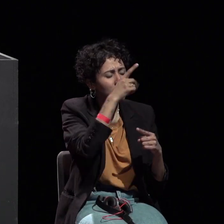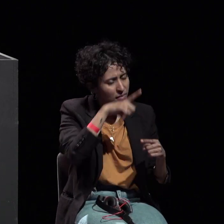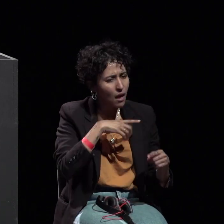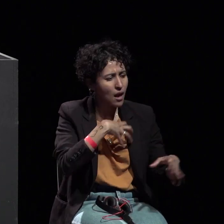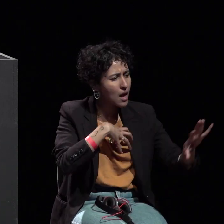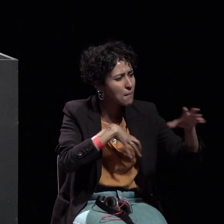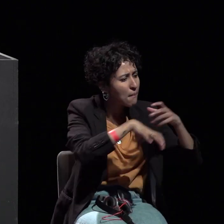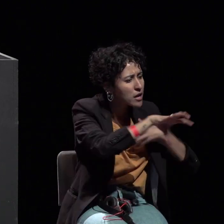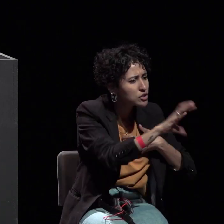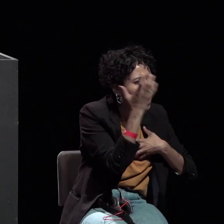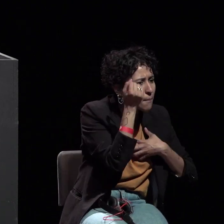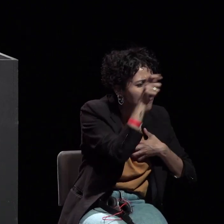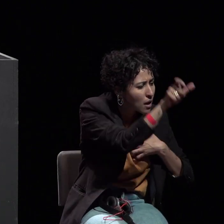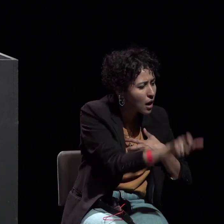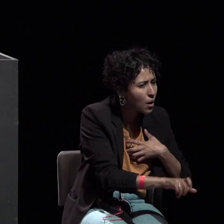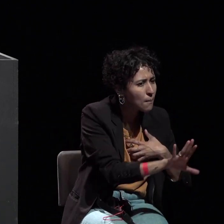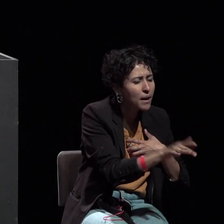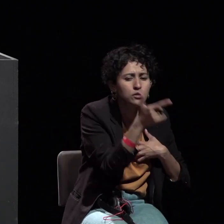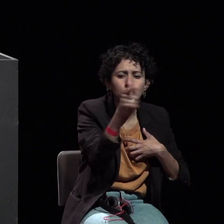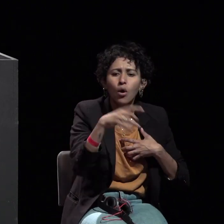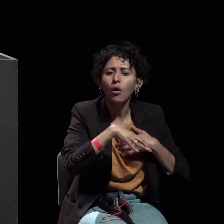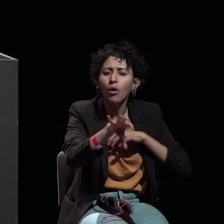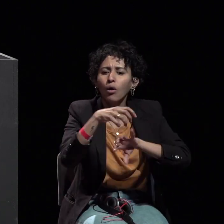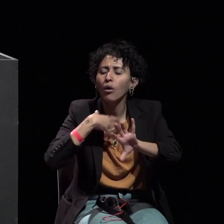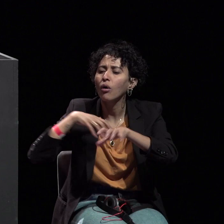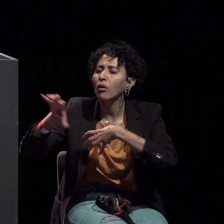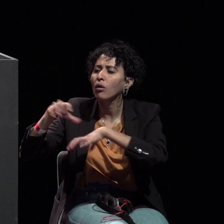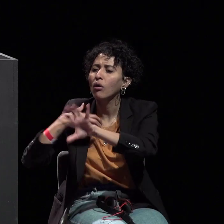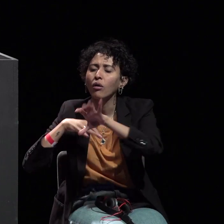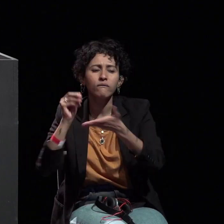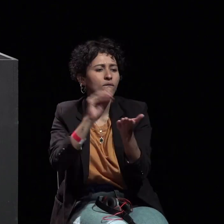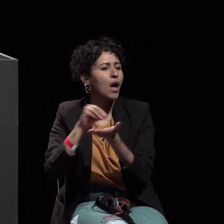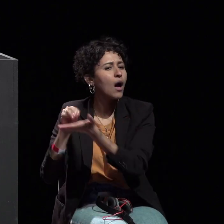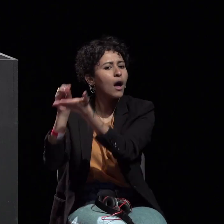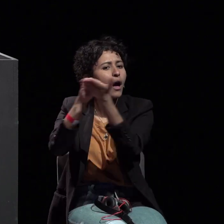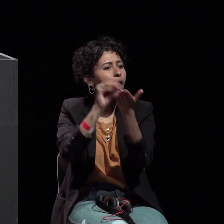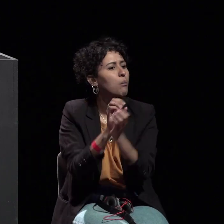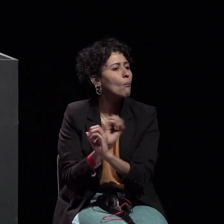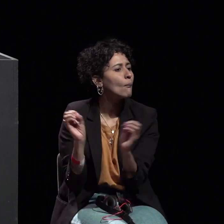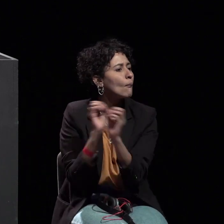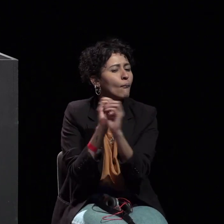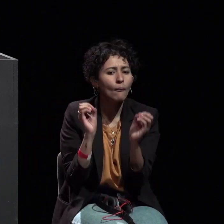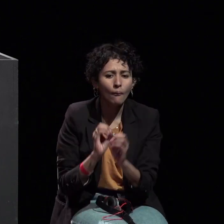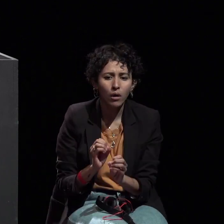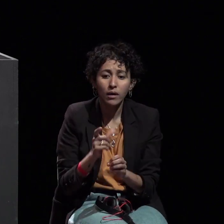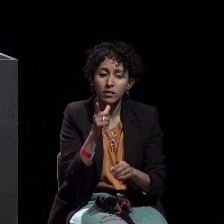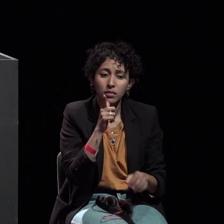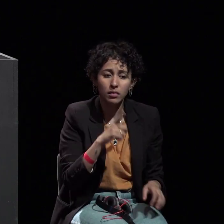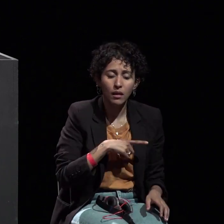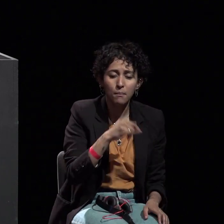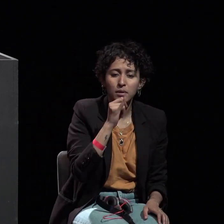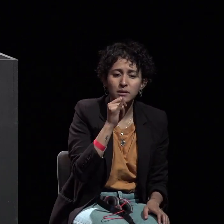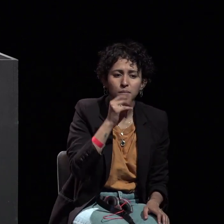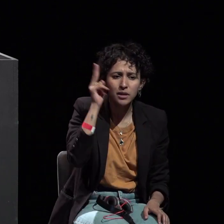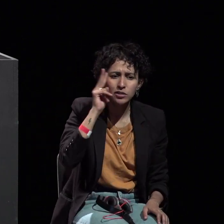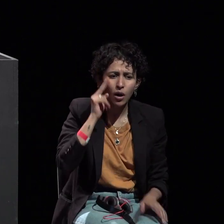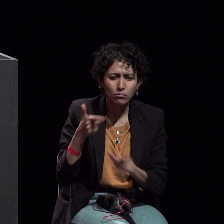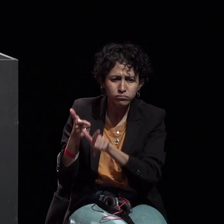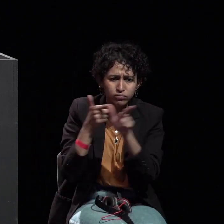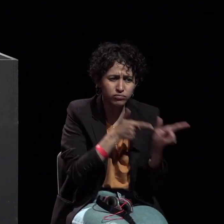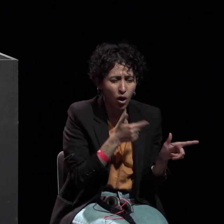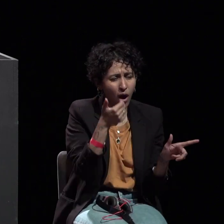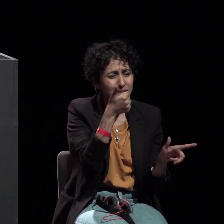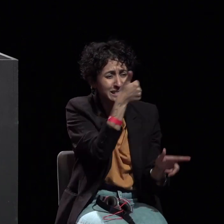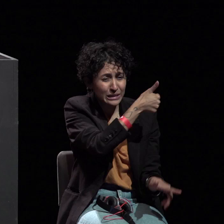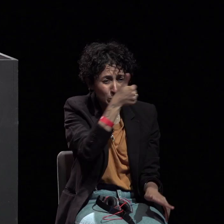outros casos e registros. É a falta dela com os 111 tiros em Costa Barros. A gente